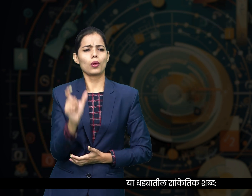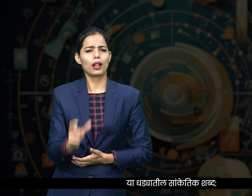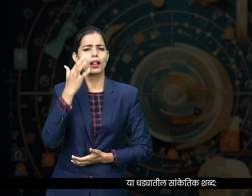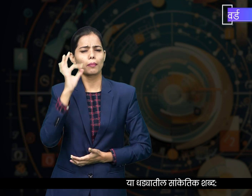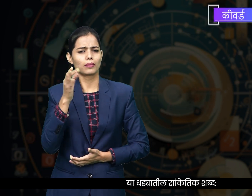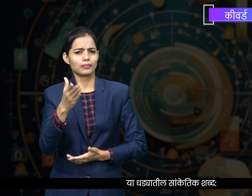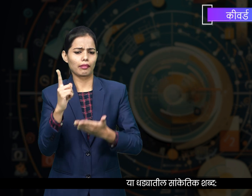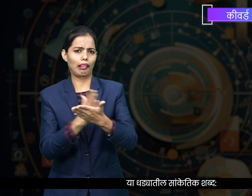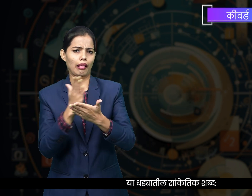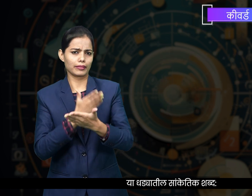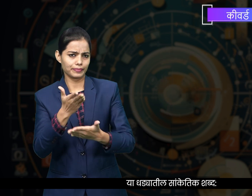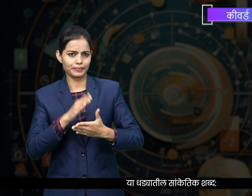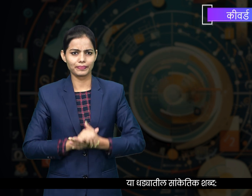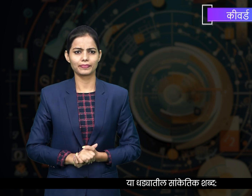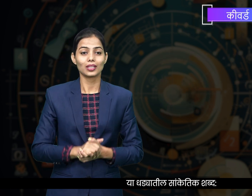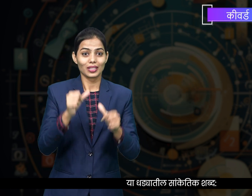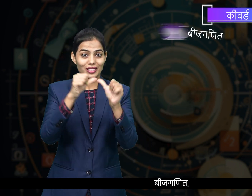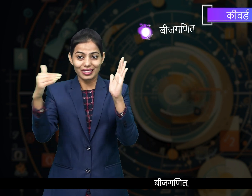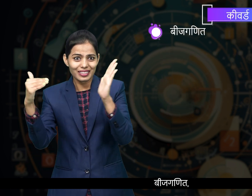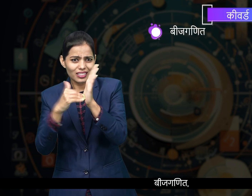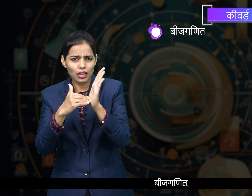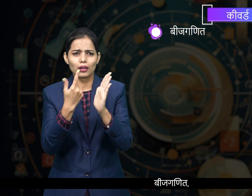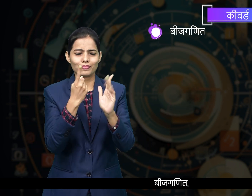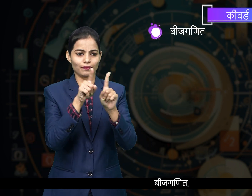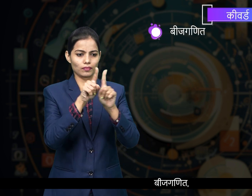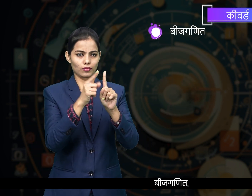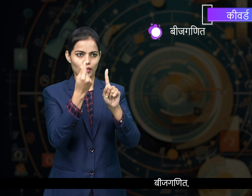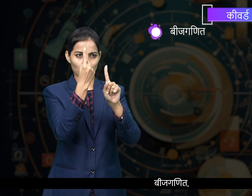या धड्यातील सांकेतिक शब्द. बीजगणित.